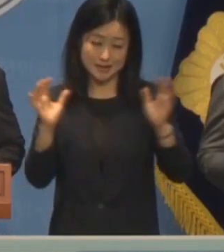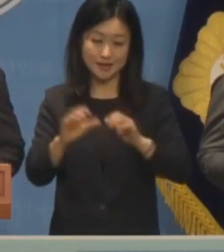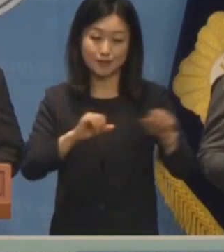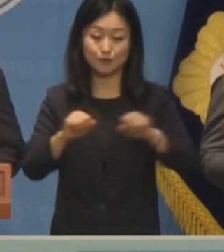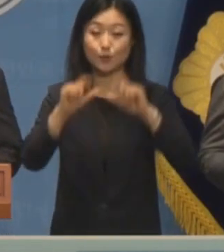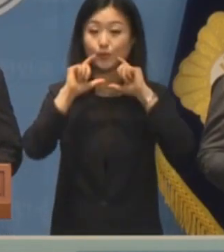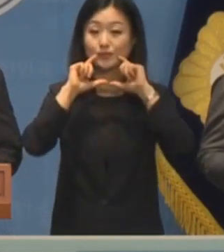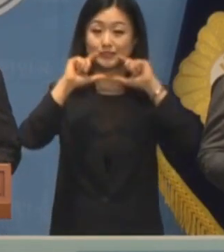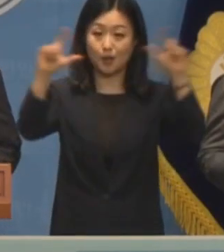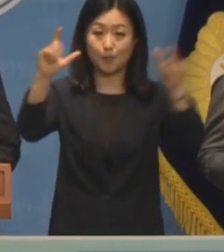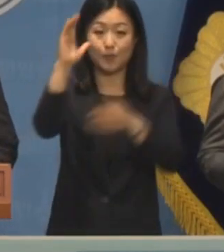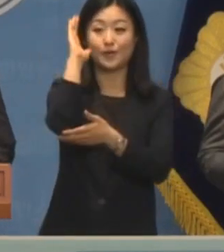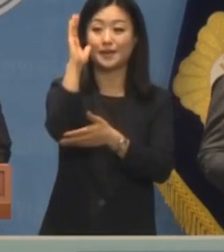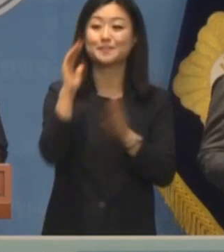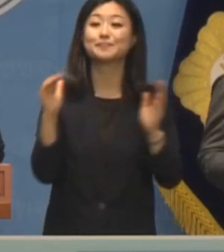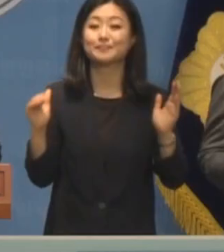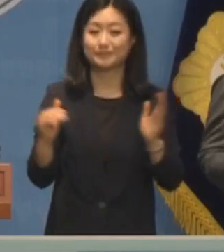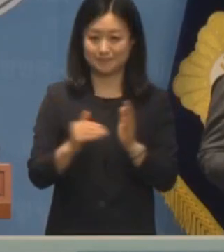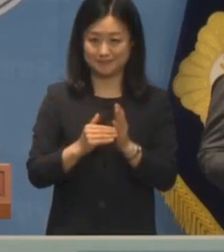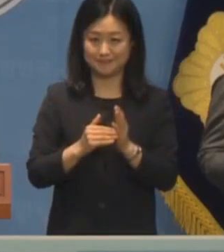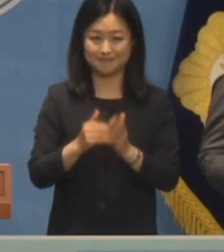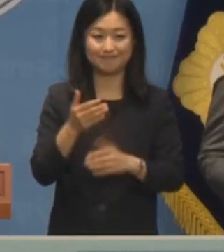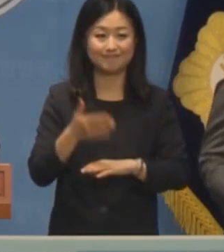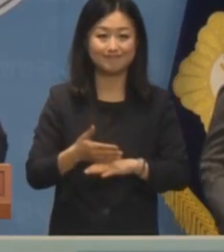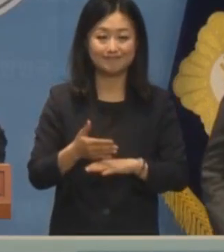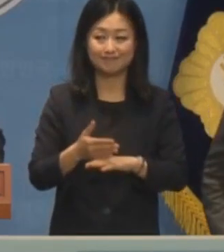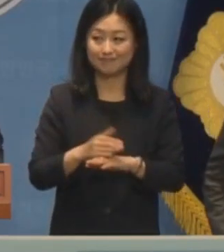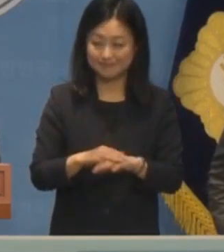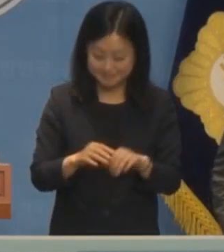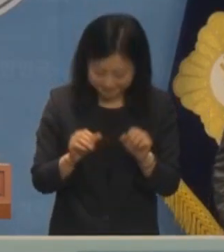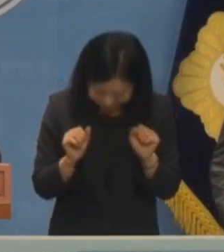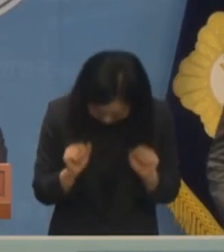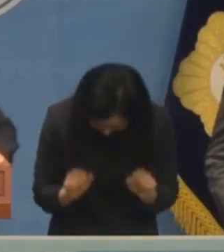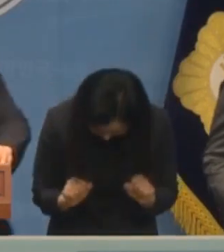선포 기자회견을 모두 마치겠습니다. 고맙습니다.